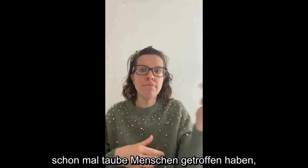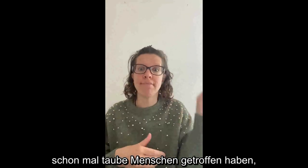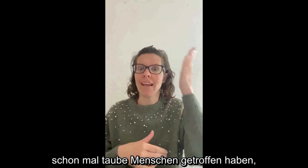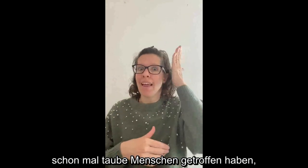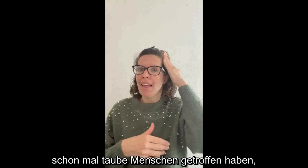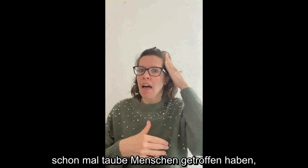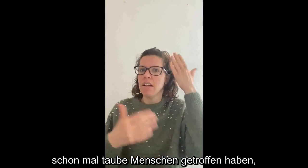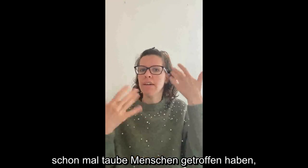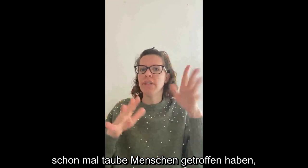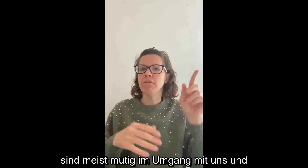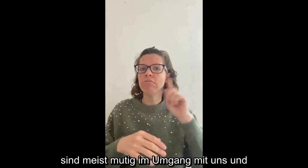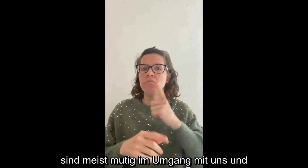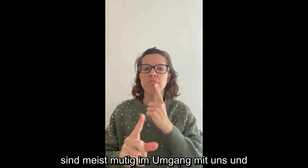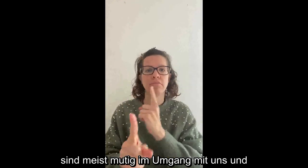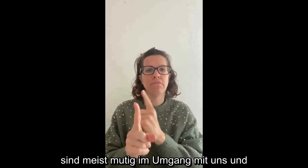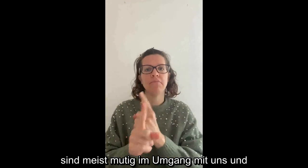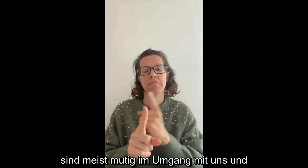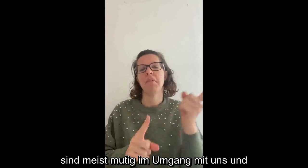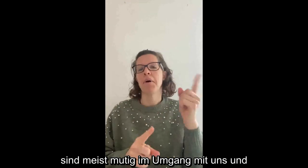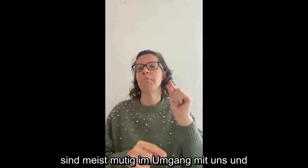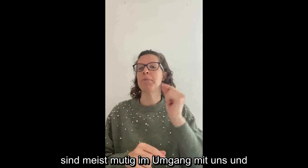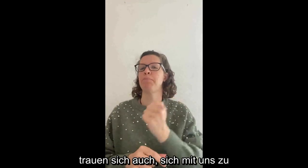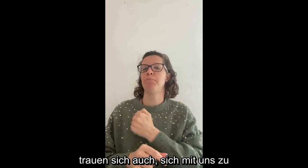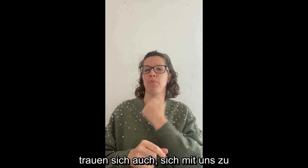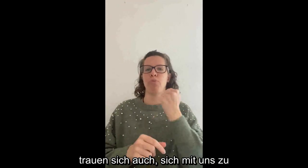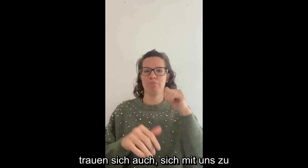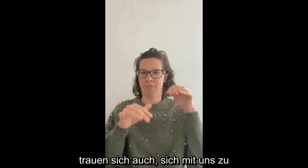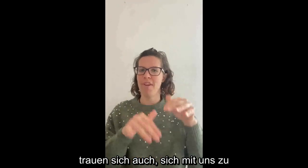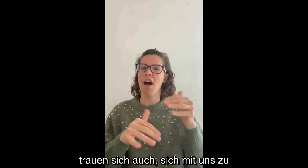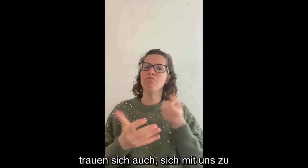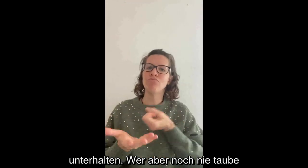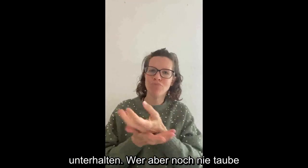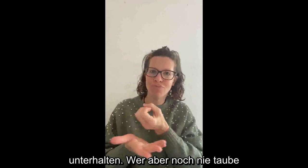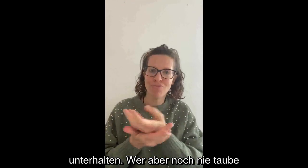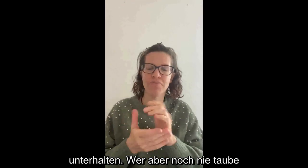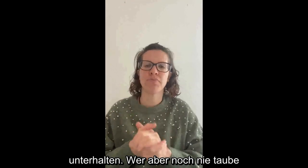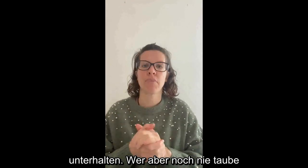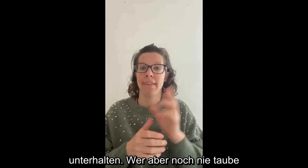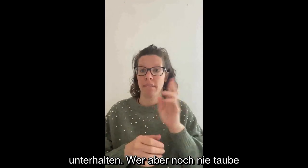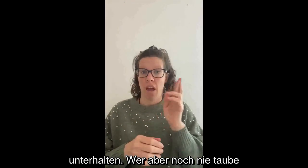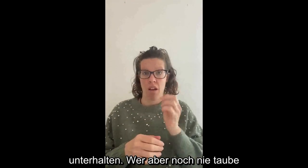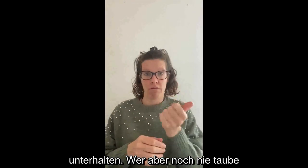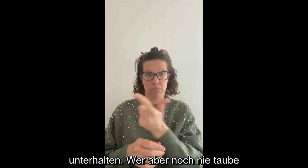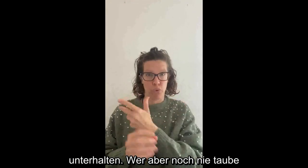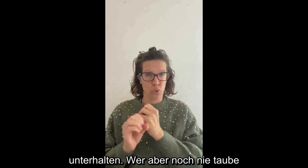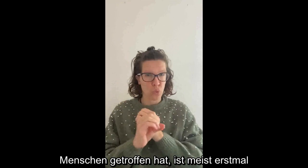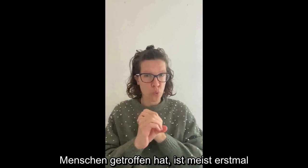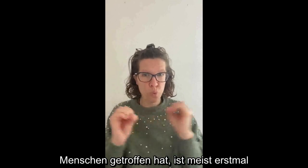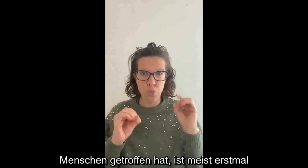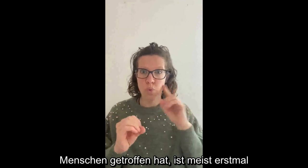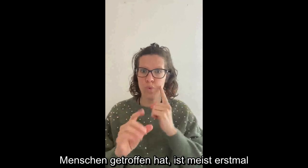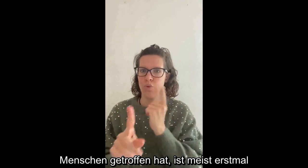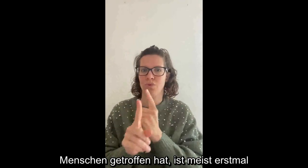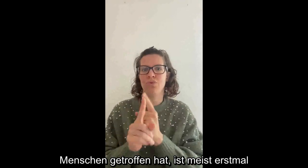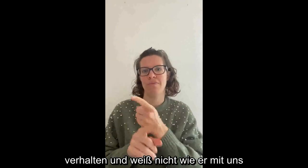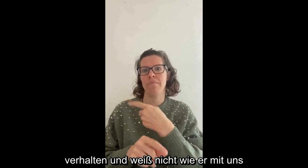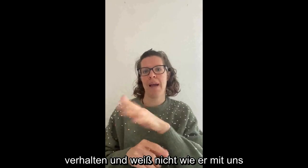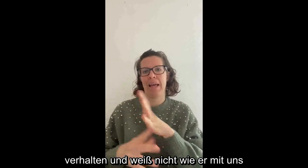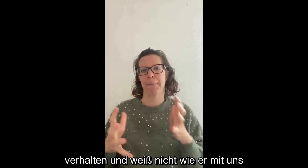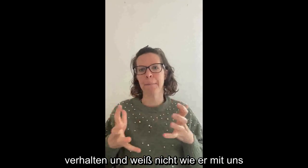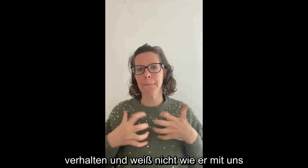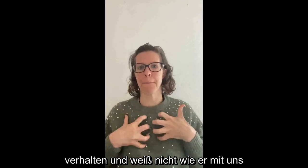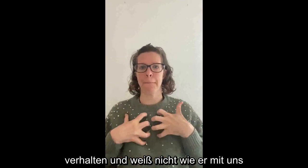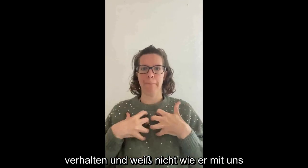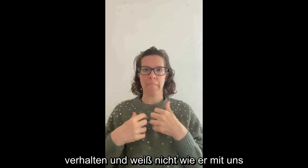die schon mal taube Menschen getroffen haben sind meist mutig im Umgang mit uns und trauen sich auch sich mit uns zu unterhalten wer aber noch nie taube Menschen getroffen hat ist meist